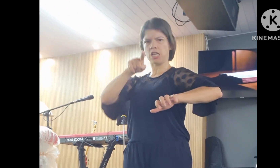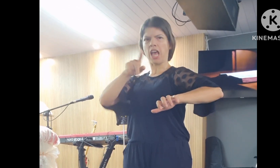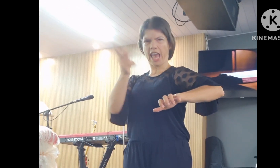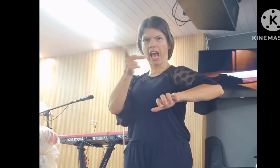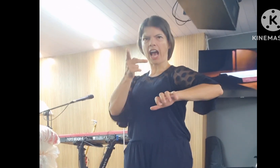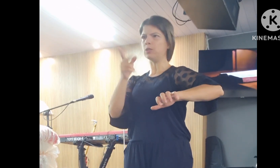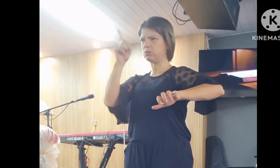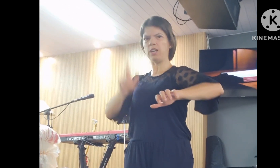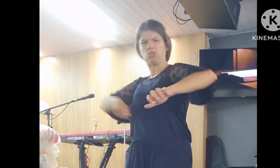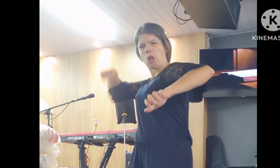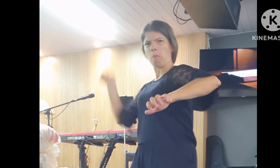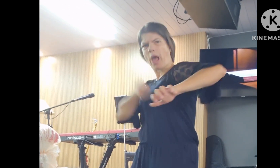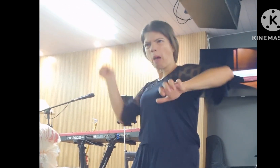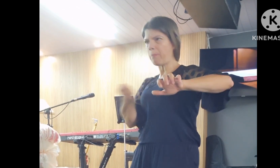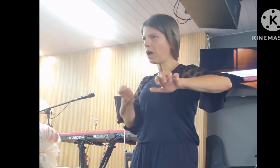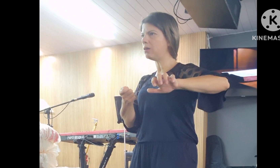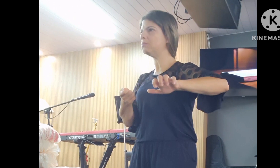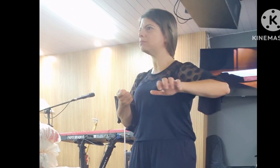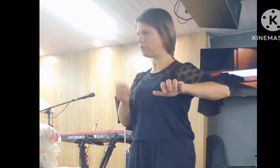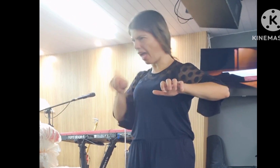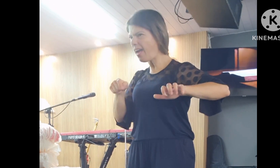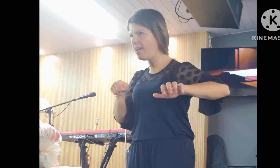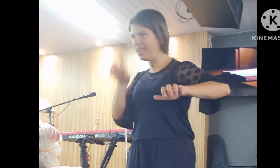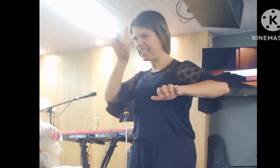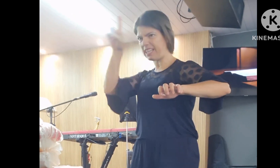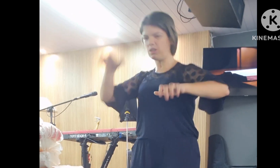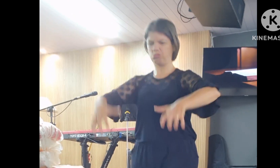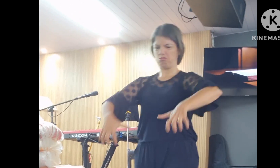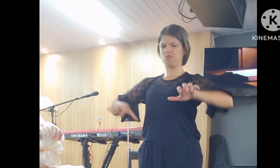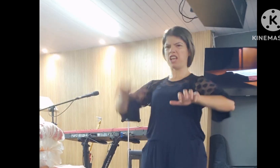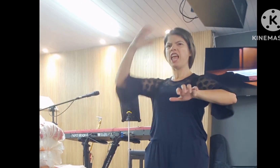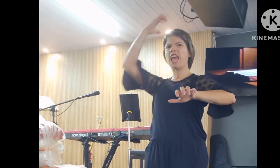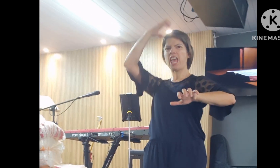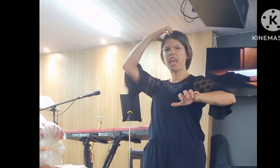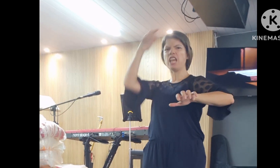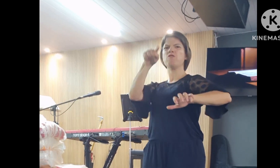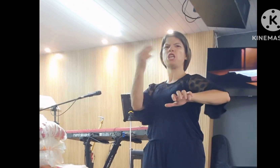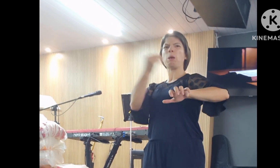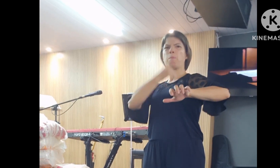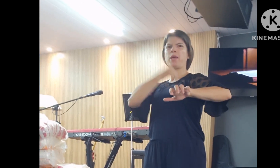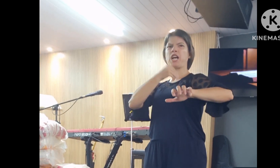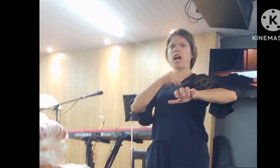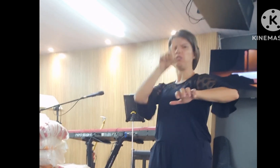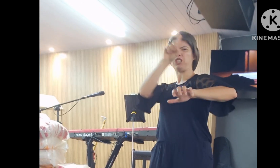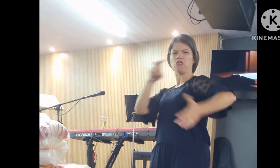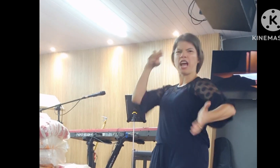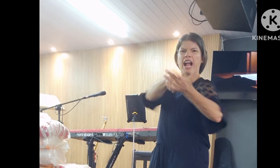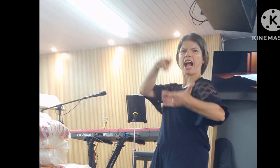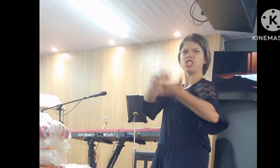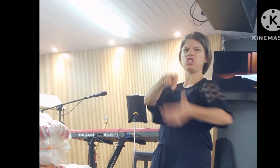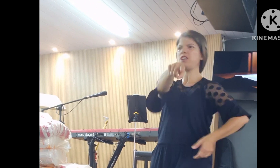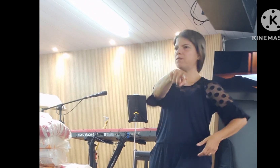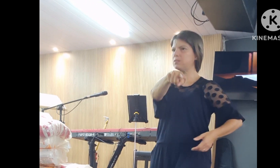dar uma chicotada nas suas costas. Para trazer, isso é porque você pecou, isso aí é Deus